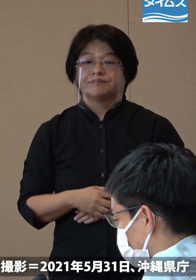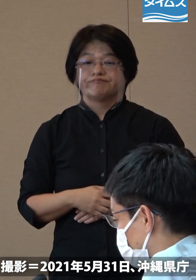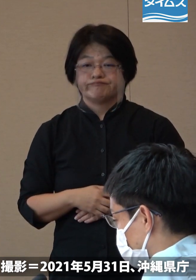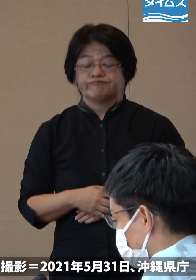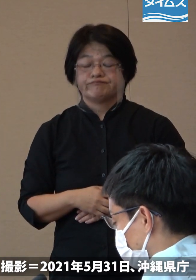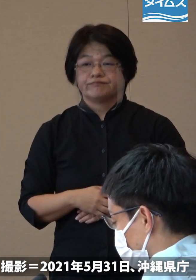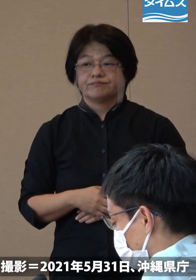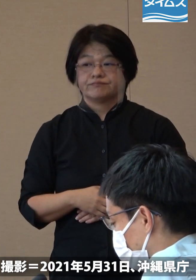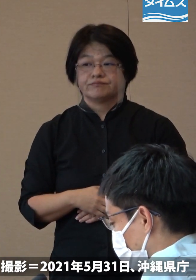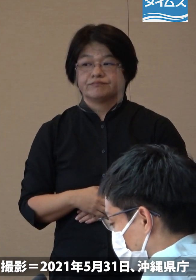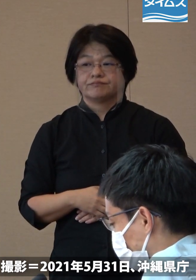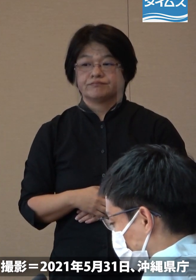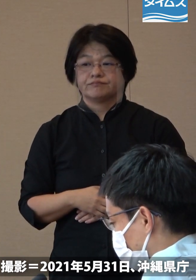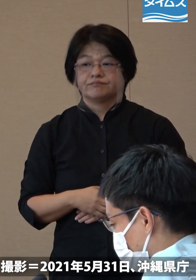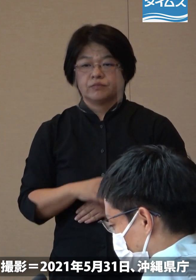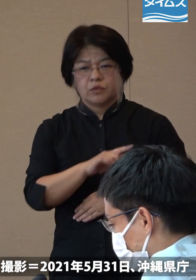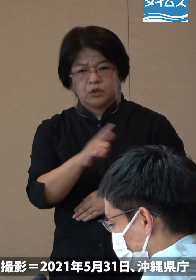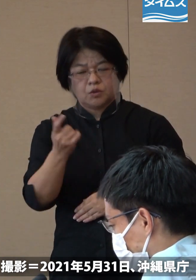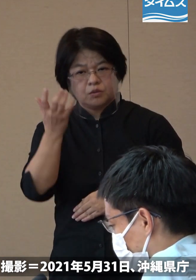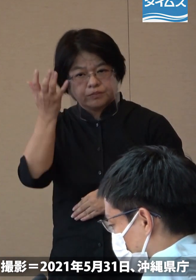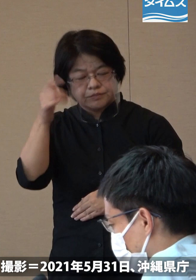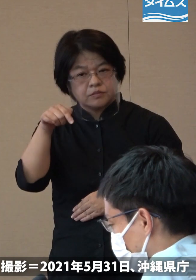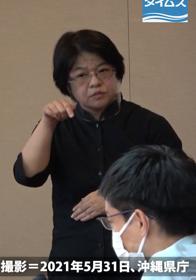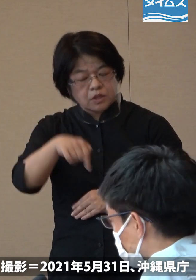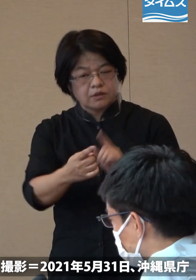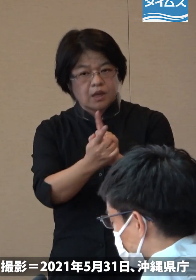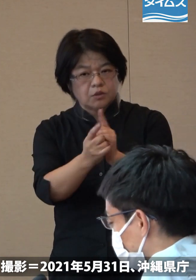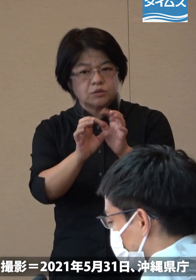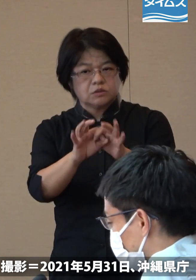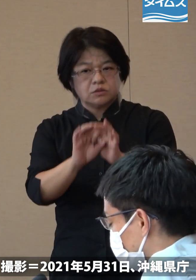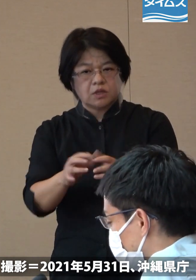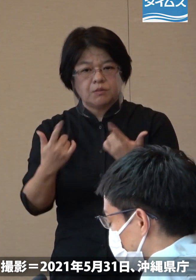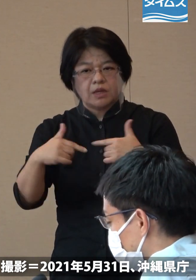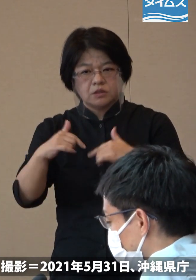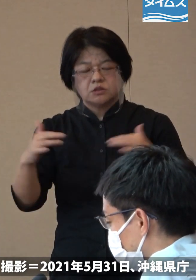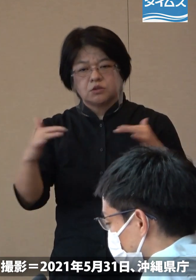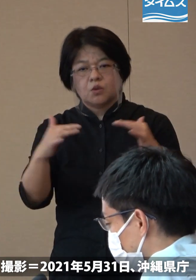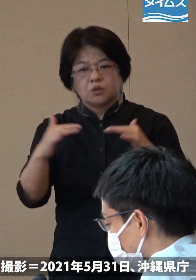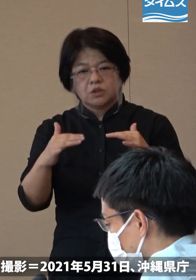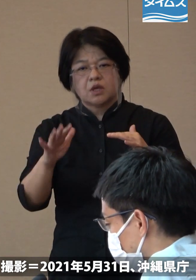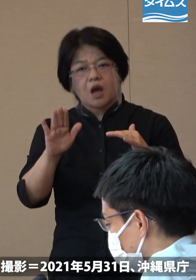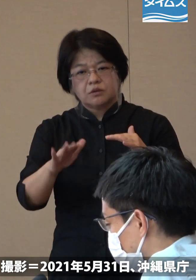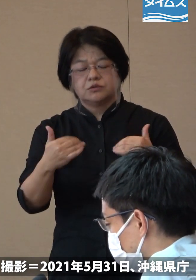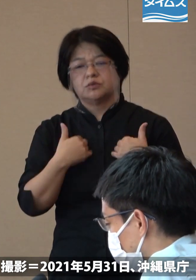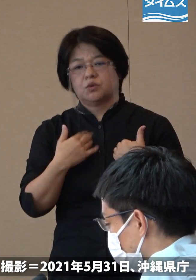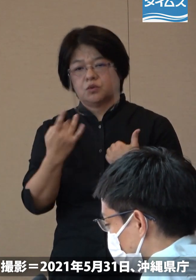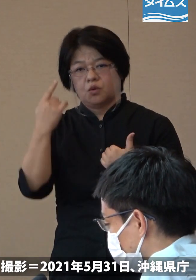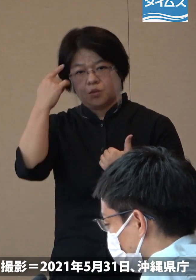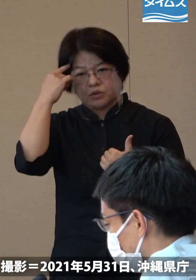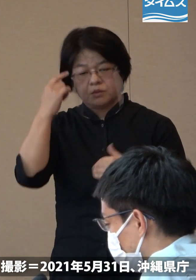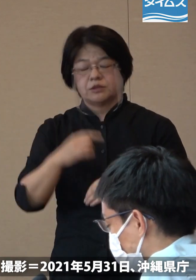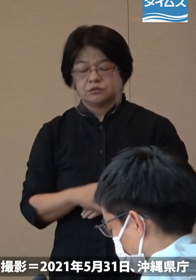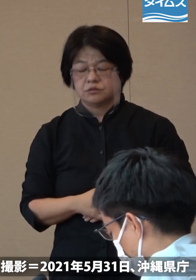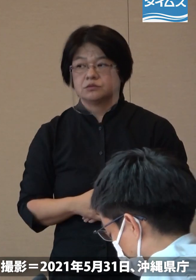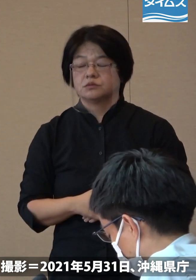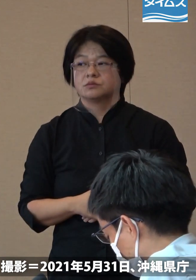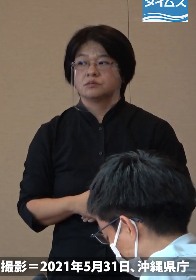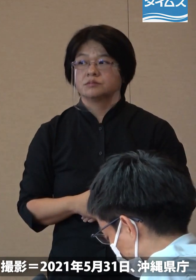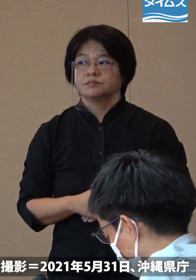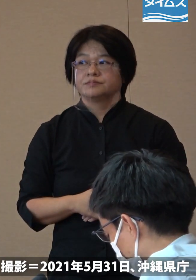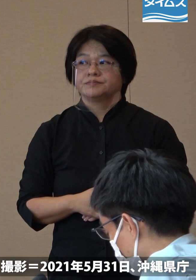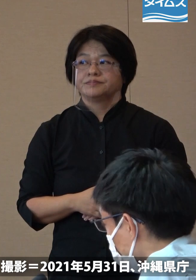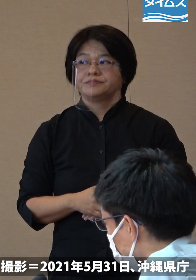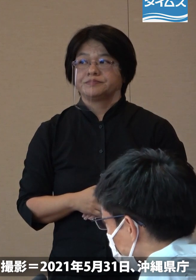それを予測した対応についても、日々協議をしていかないといけないだろうということで、認識をしております